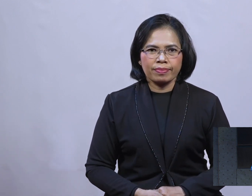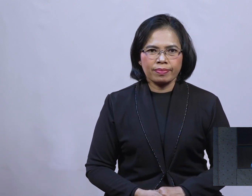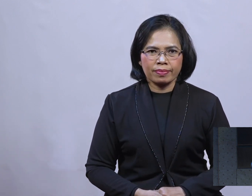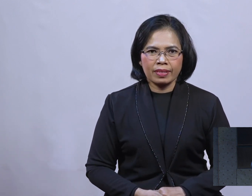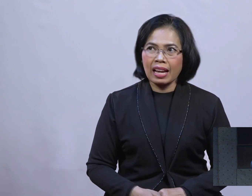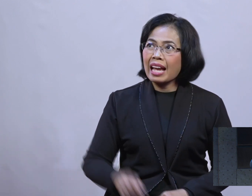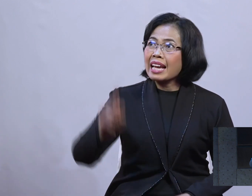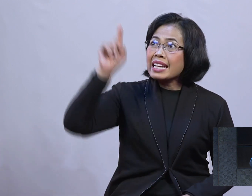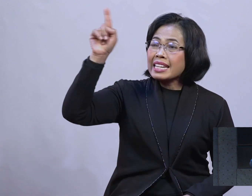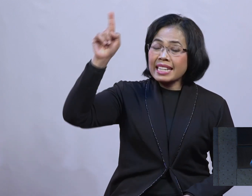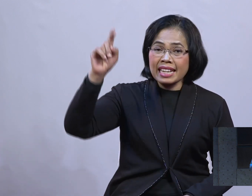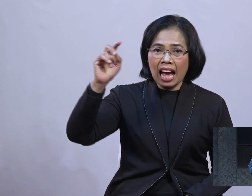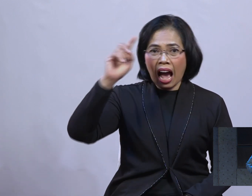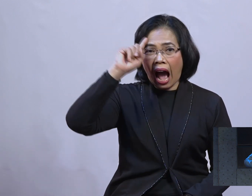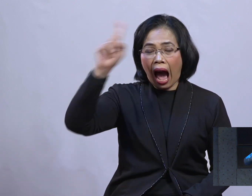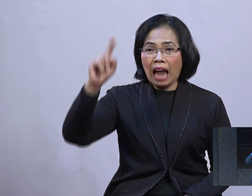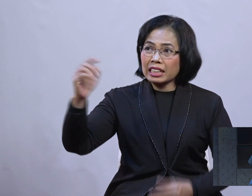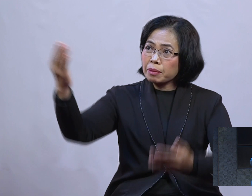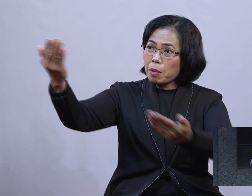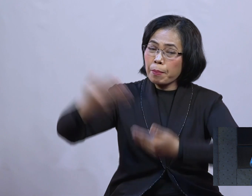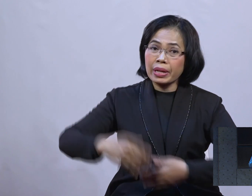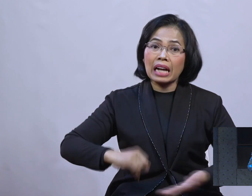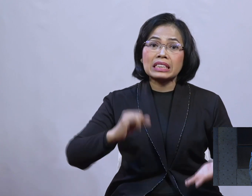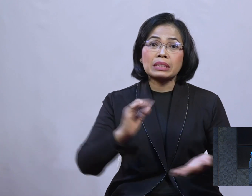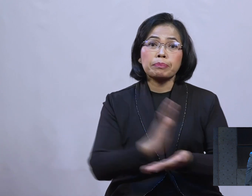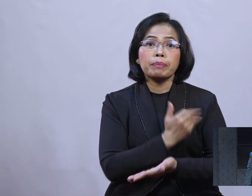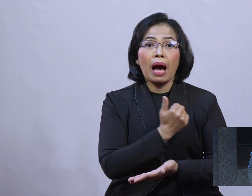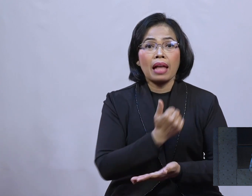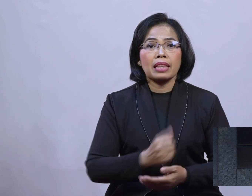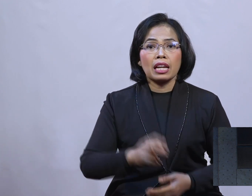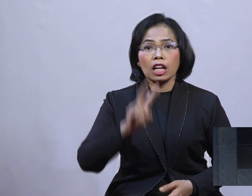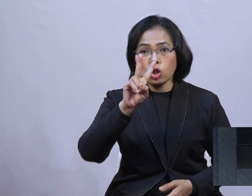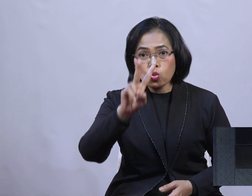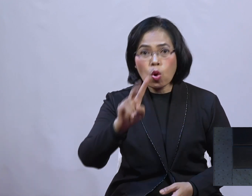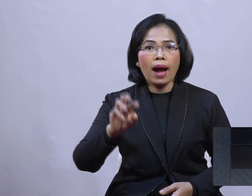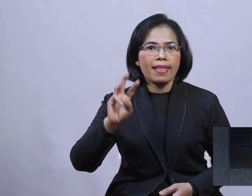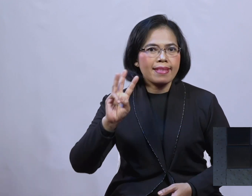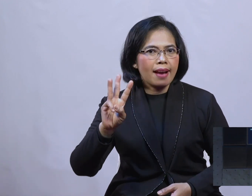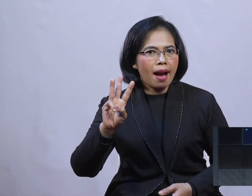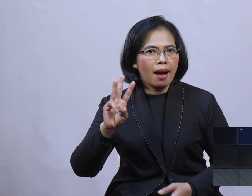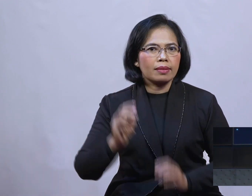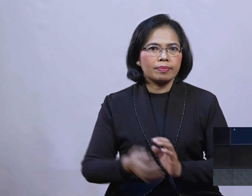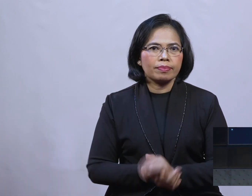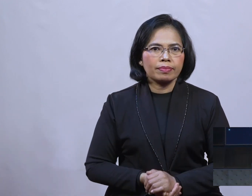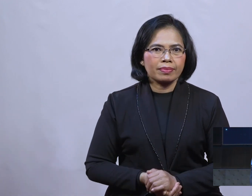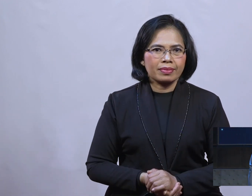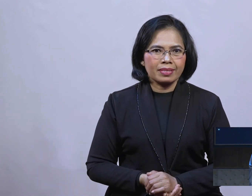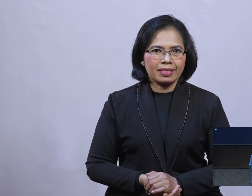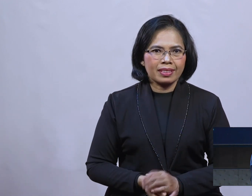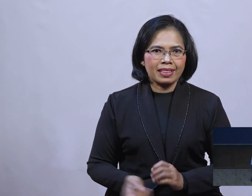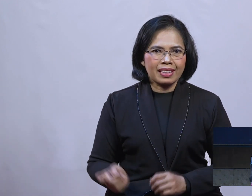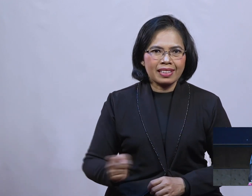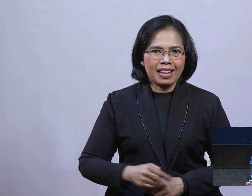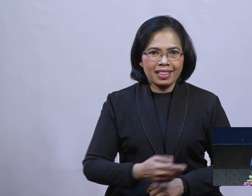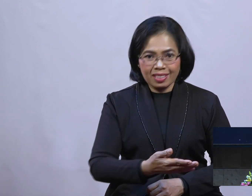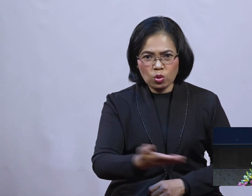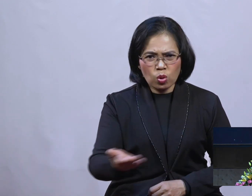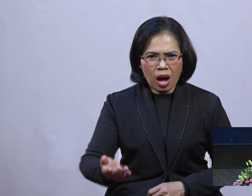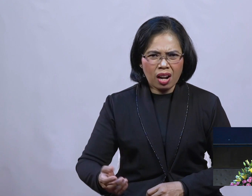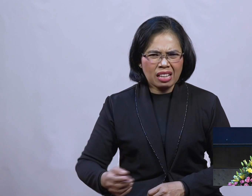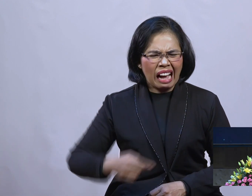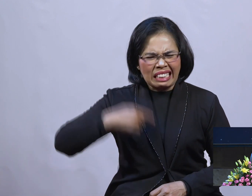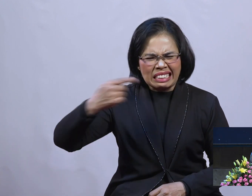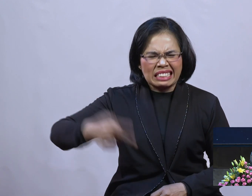diale memberi kesempatan kedua kesempatan ketika Hai dari kita yang seringkali sudah bersalah di hadapan